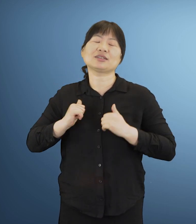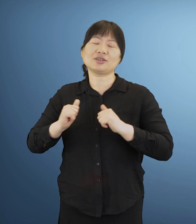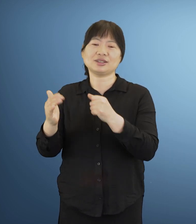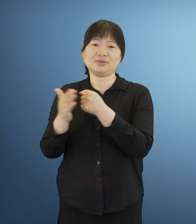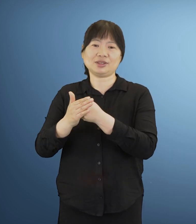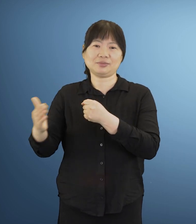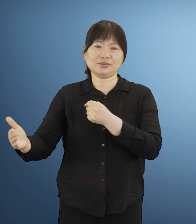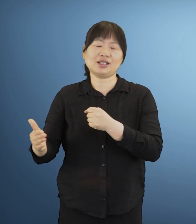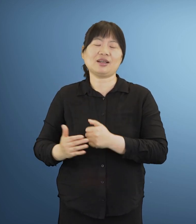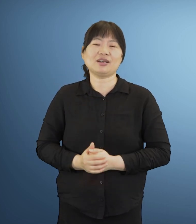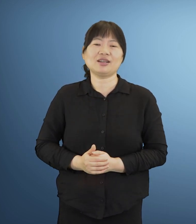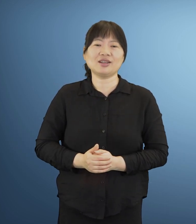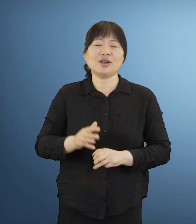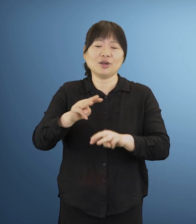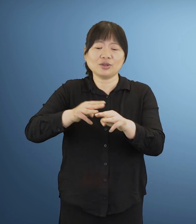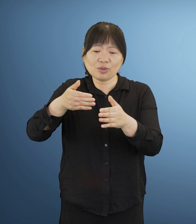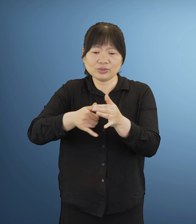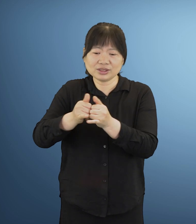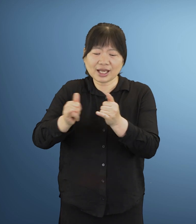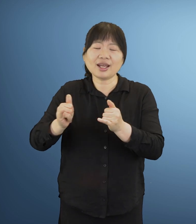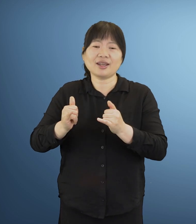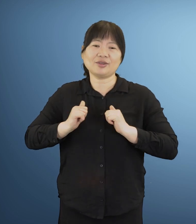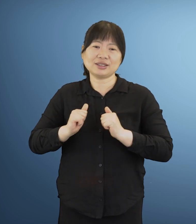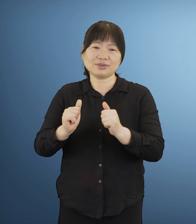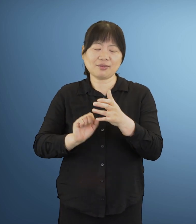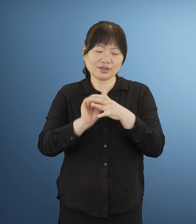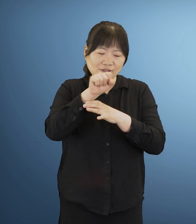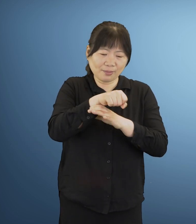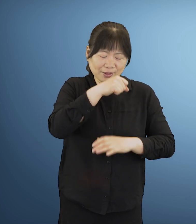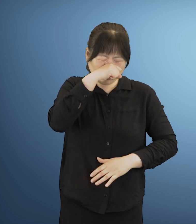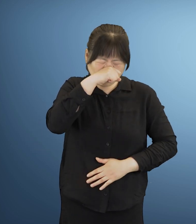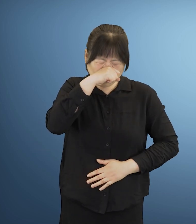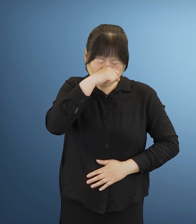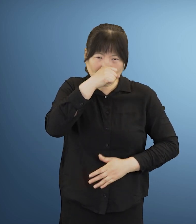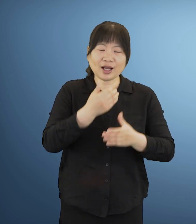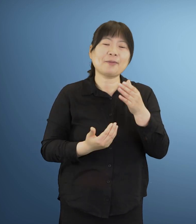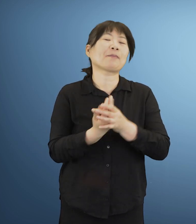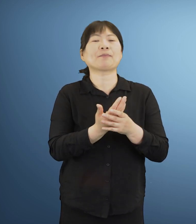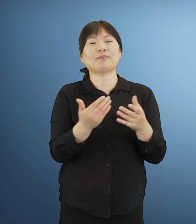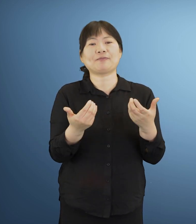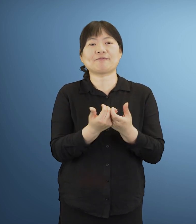하늘 아버지의 열심이에요. 믿습니까?